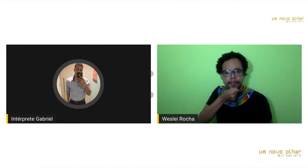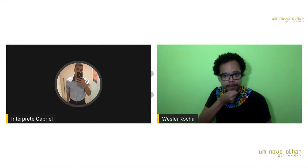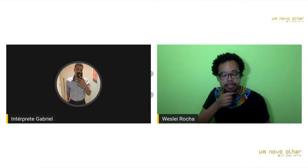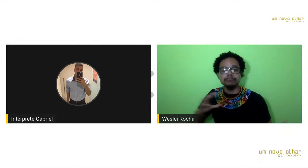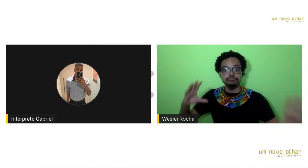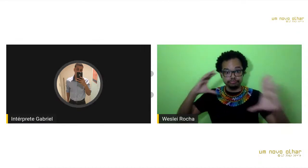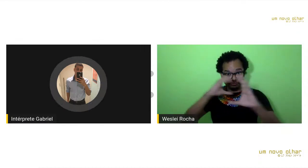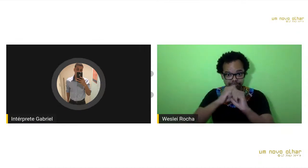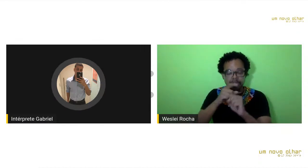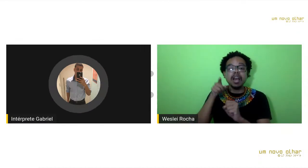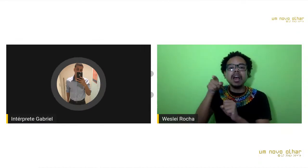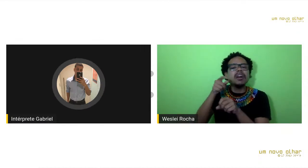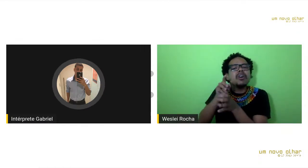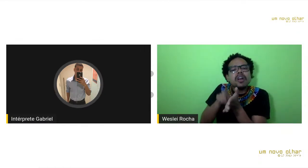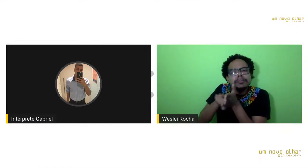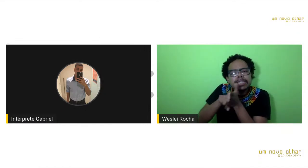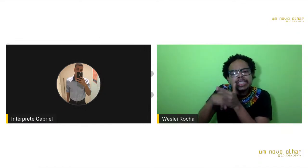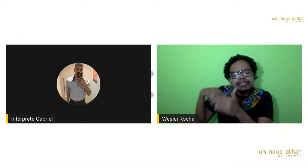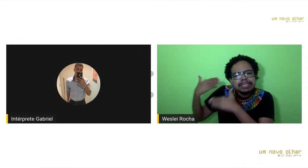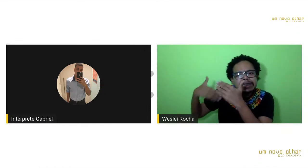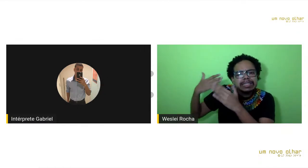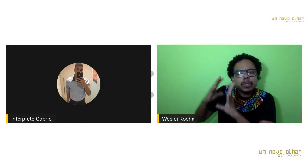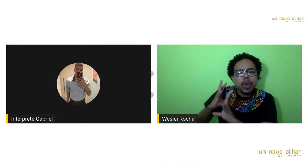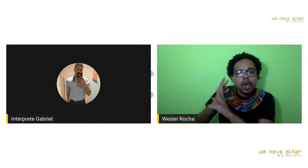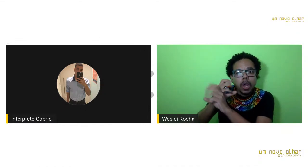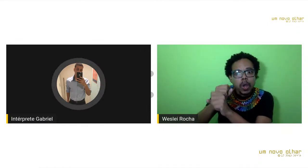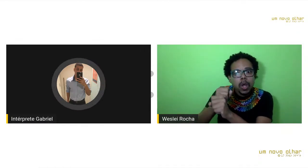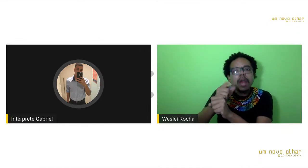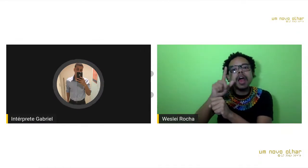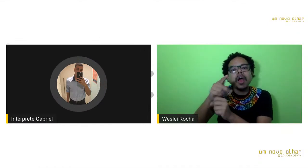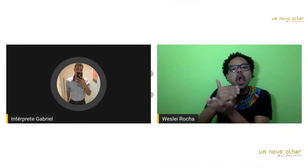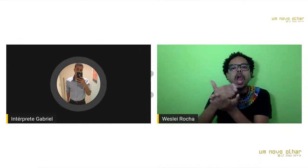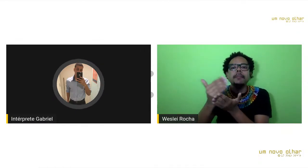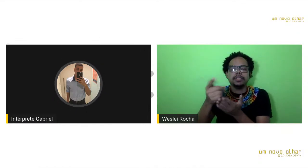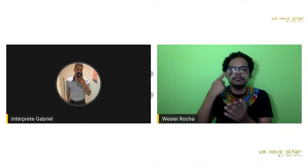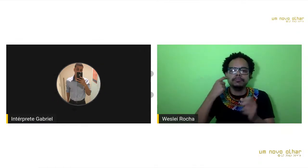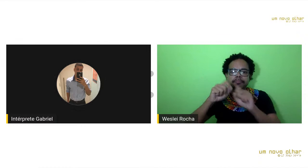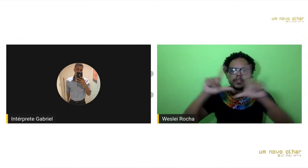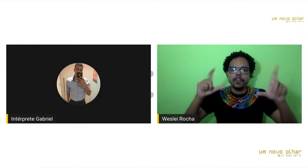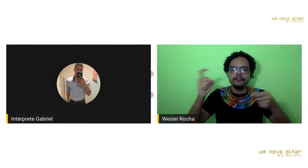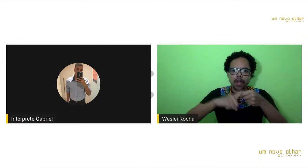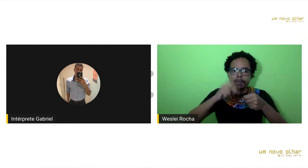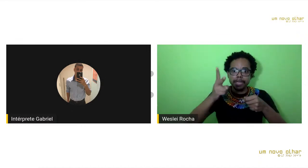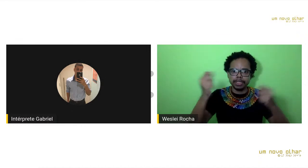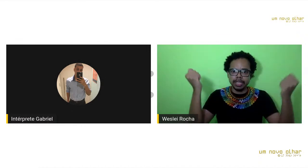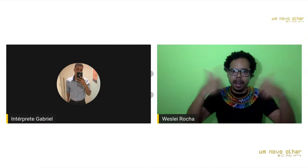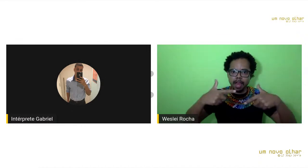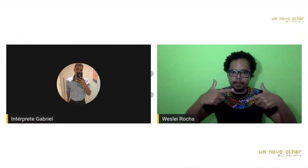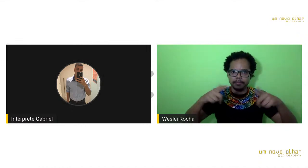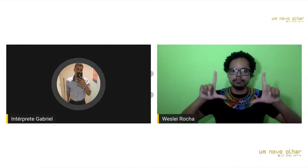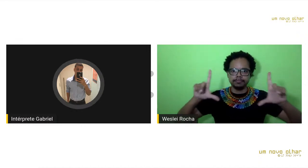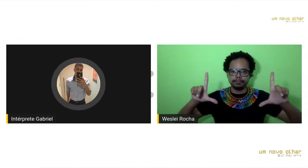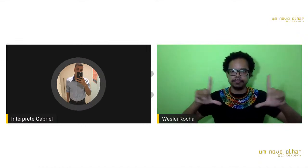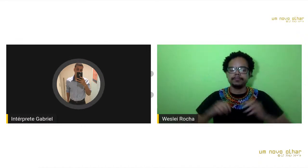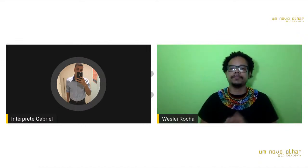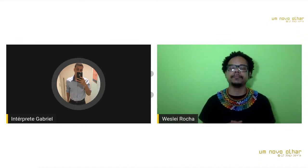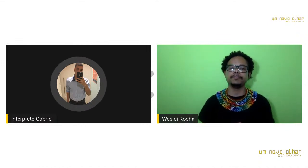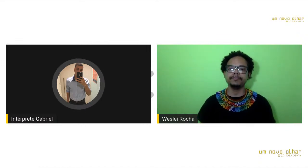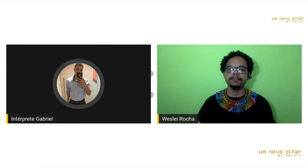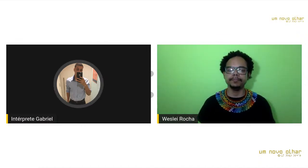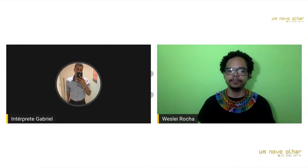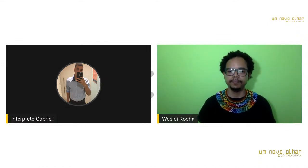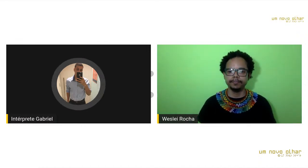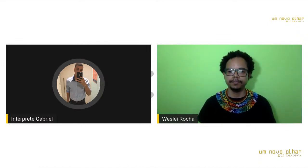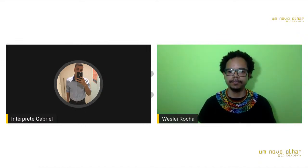os artistas que faziam poesias a e na pesquisa dela e pode retornar